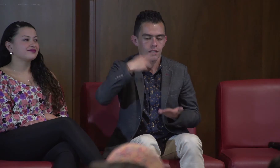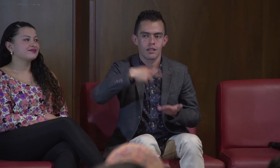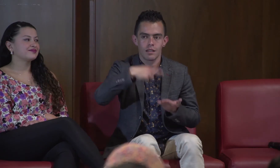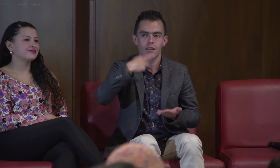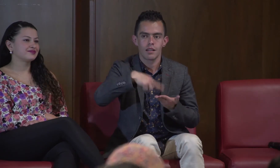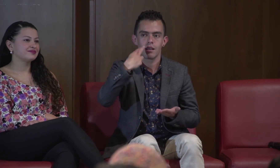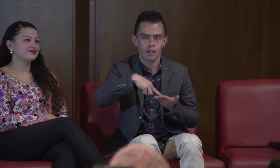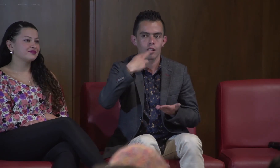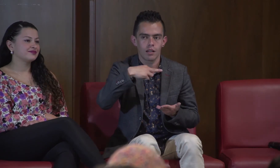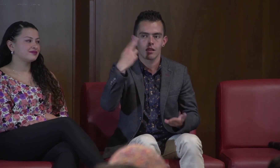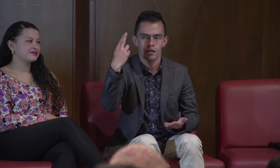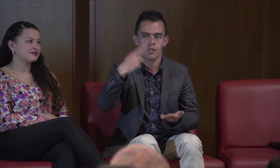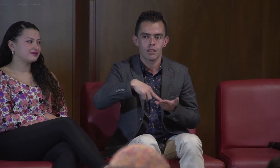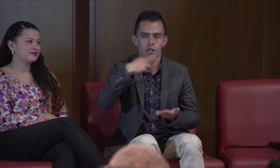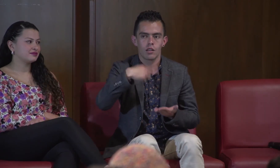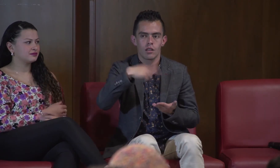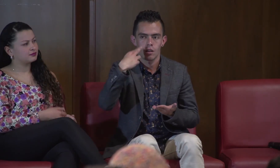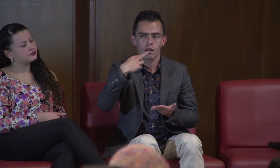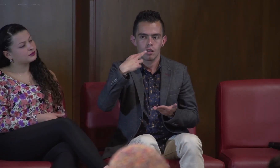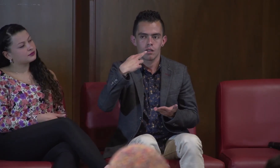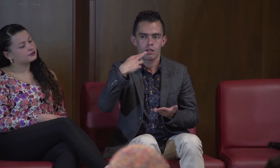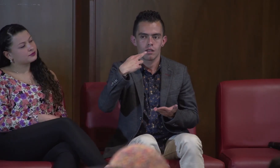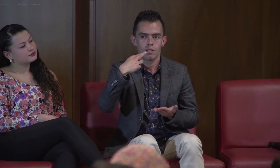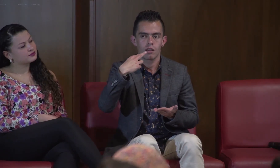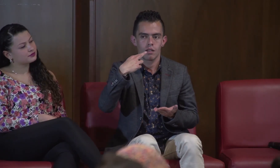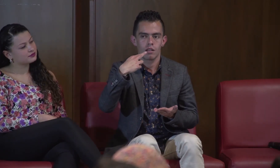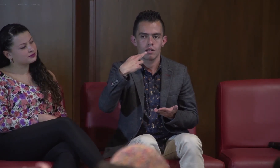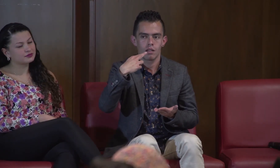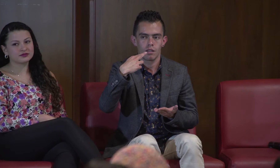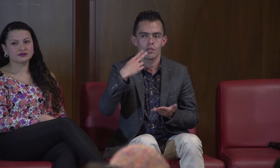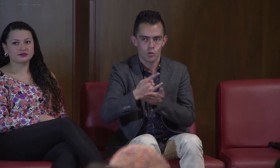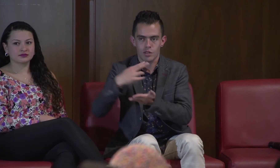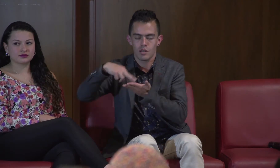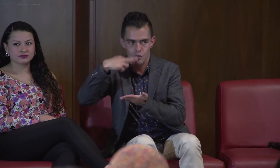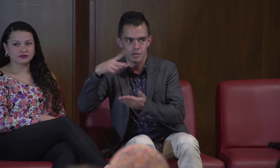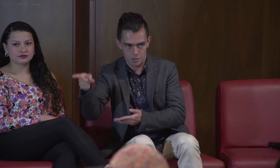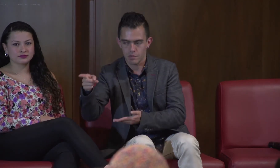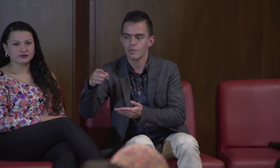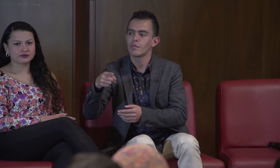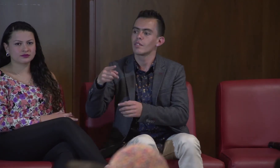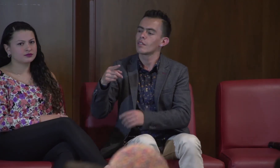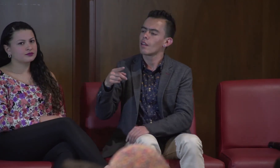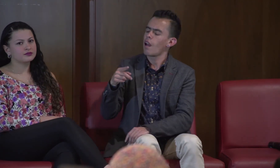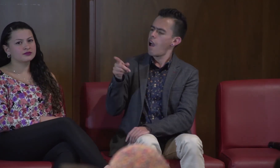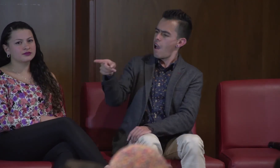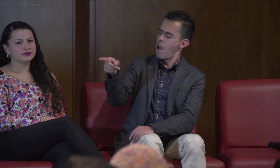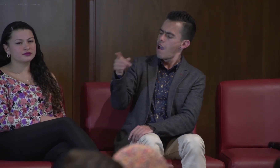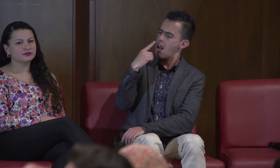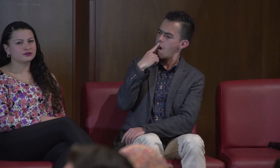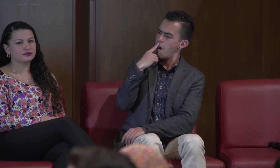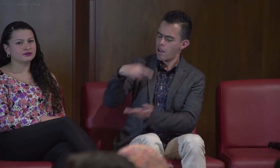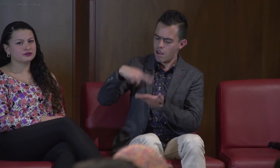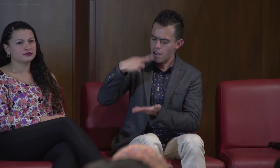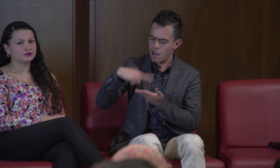De alguna u otra manera estaba haciendo alusión a cómo ellos comen, utilizando esos